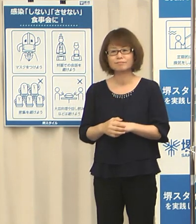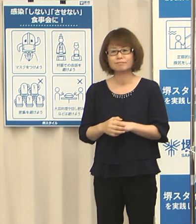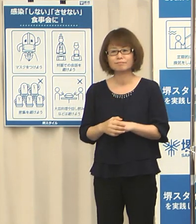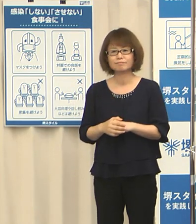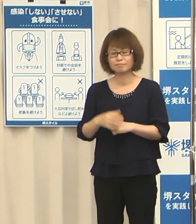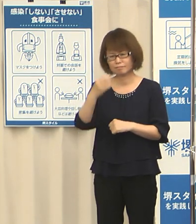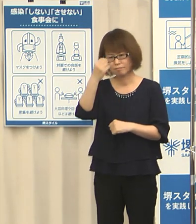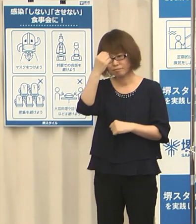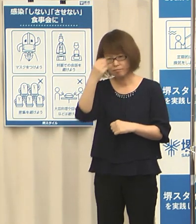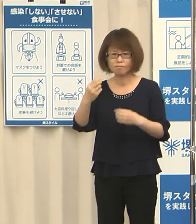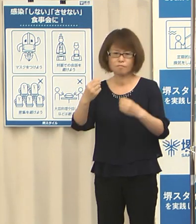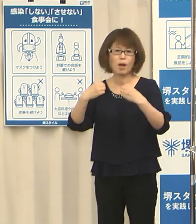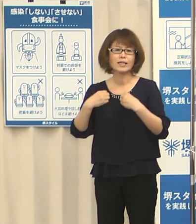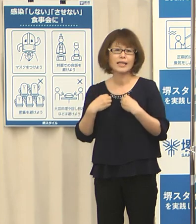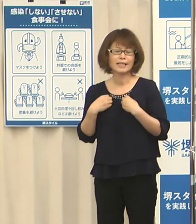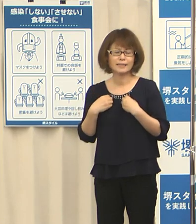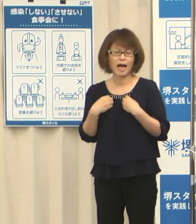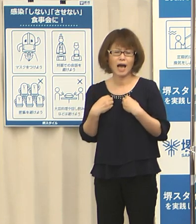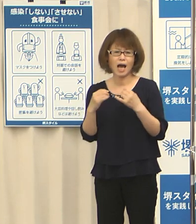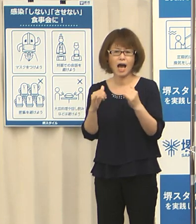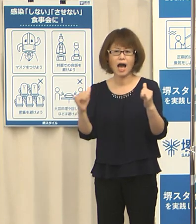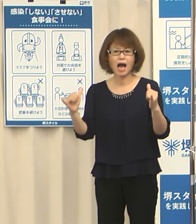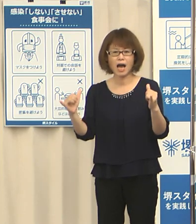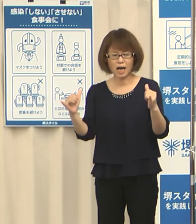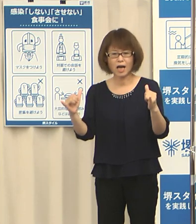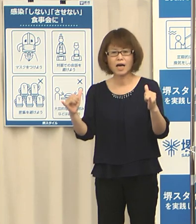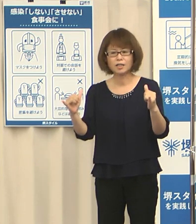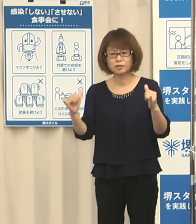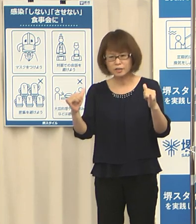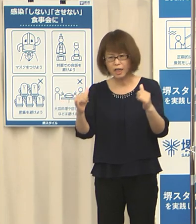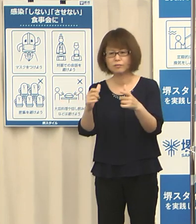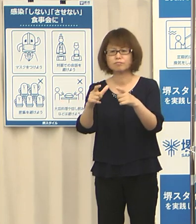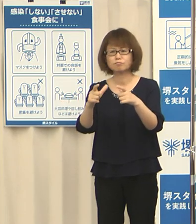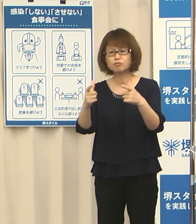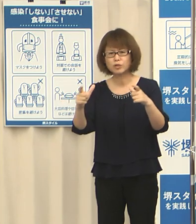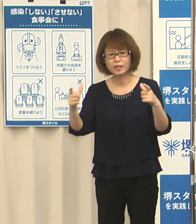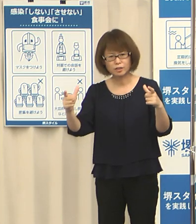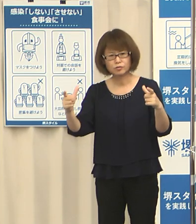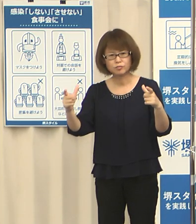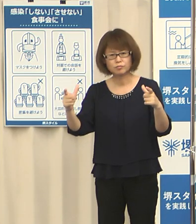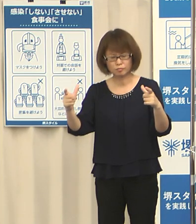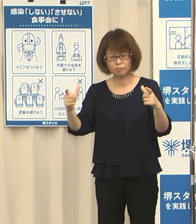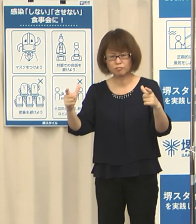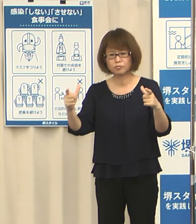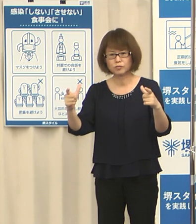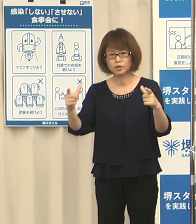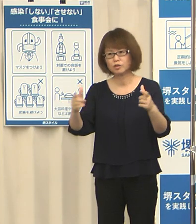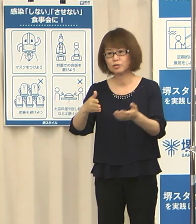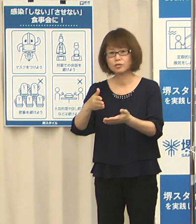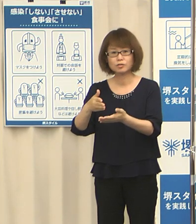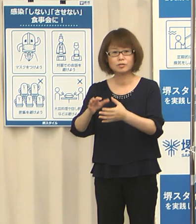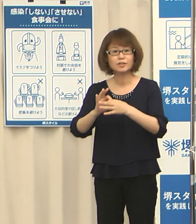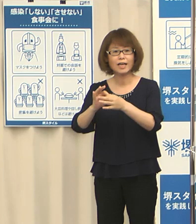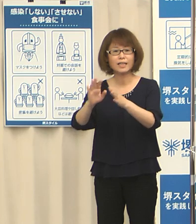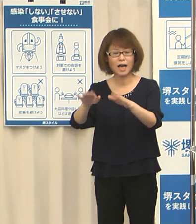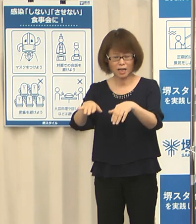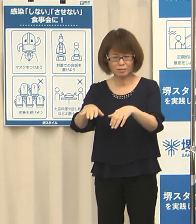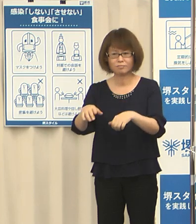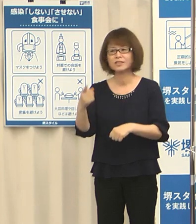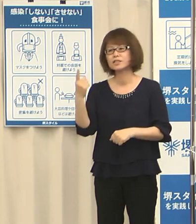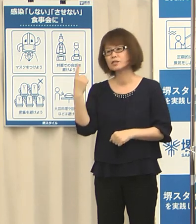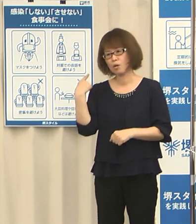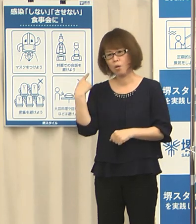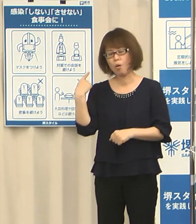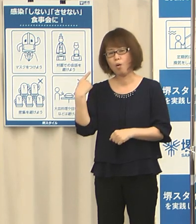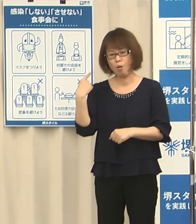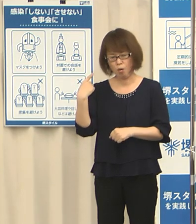の発生密度が濃くなってくると増える兆候にあるというふうにお伝えをしてきましたが、まさに昨日大阪府